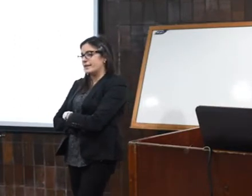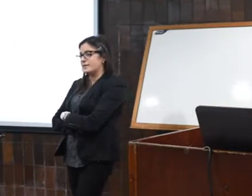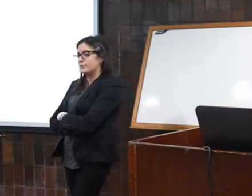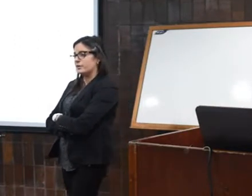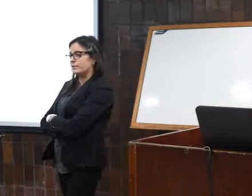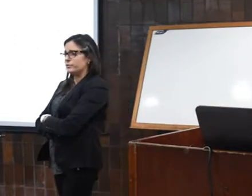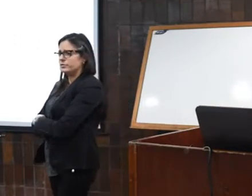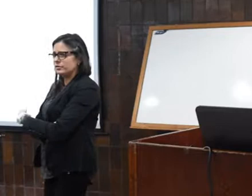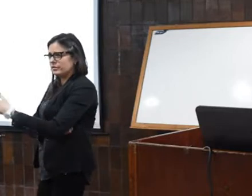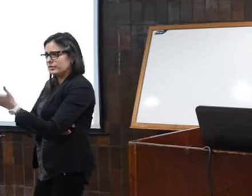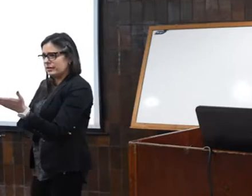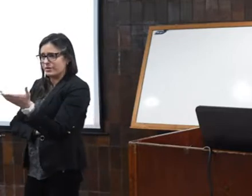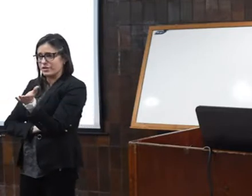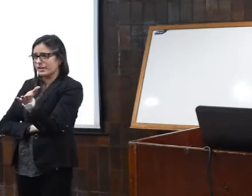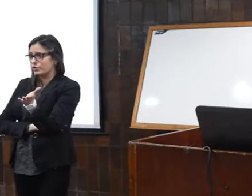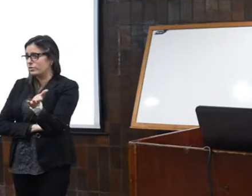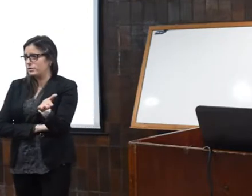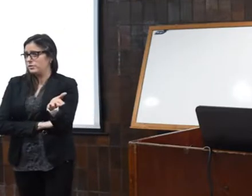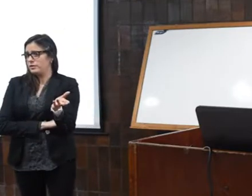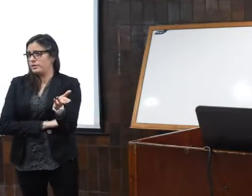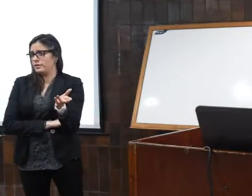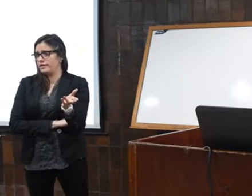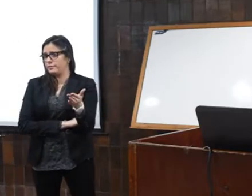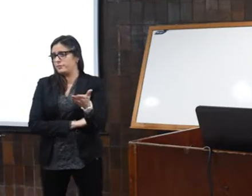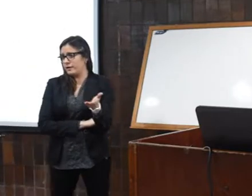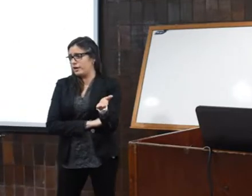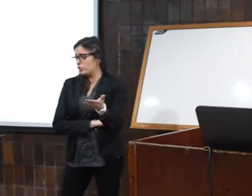por ejemplo todos los datos